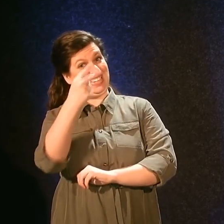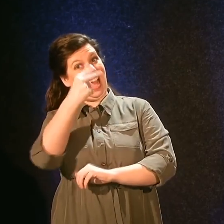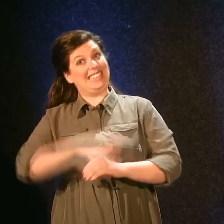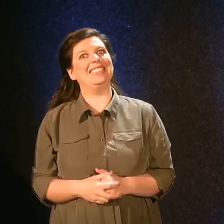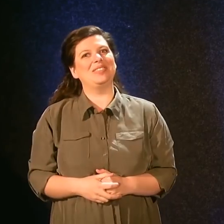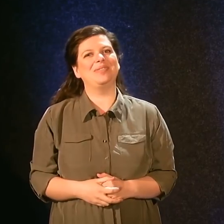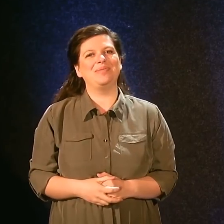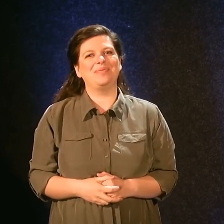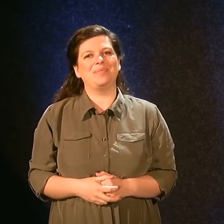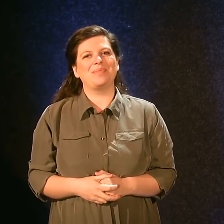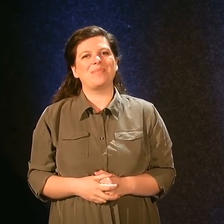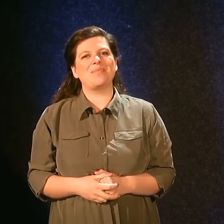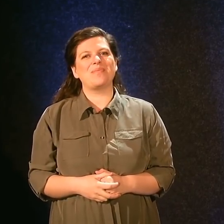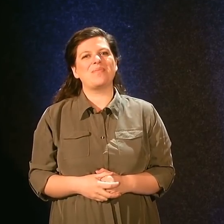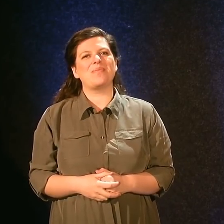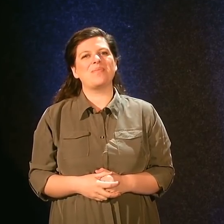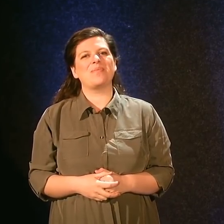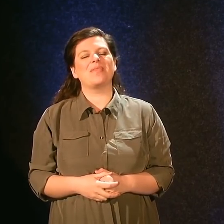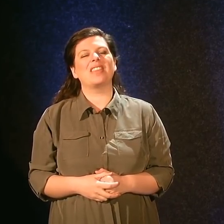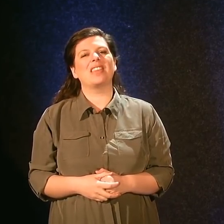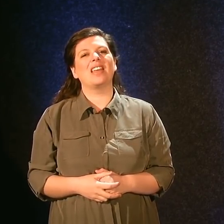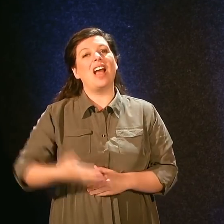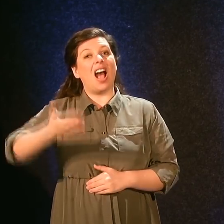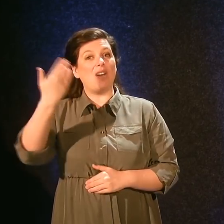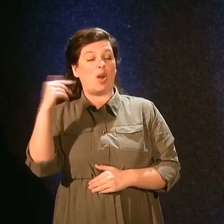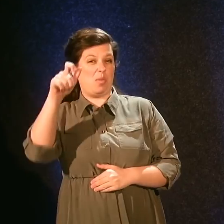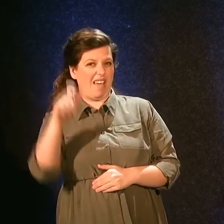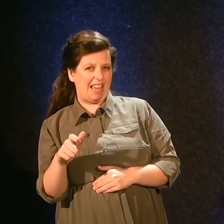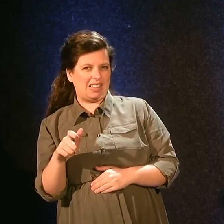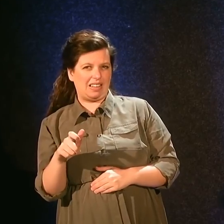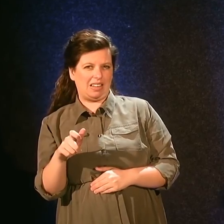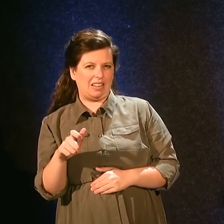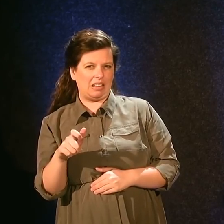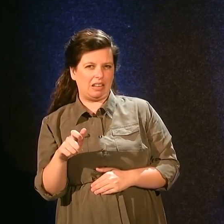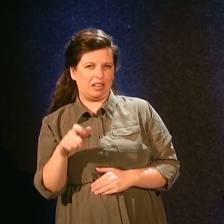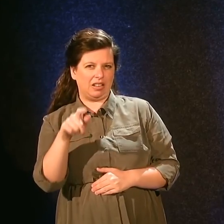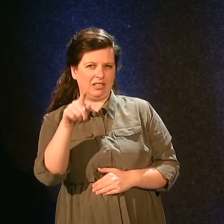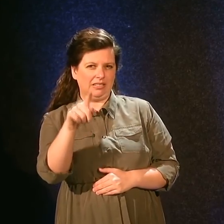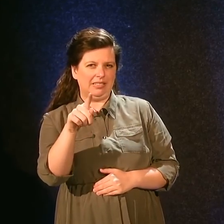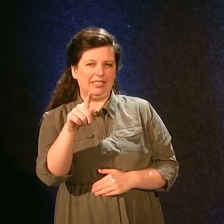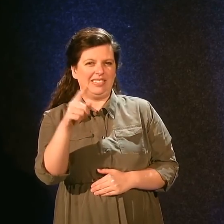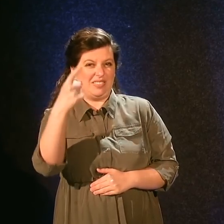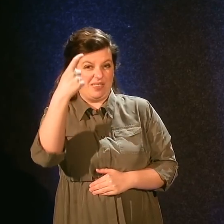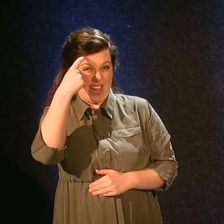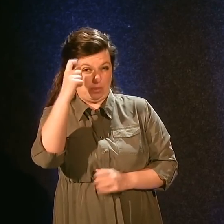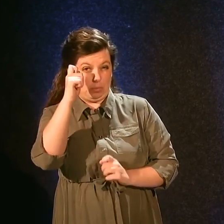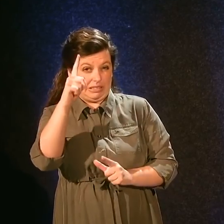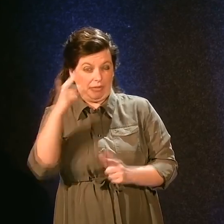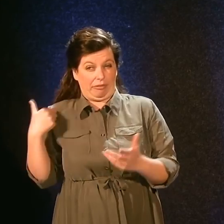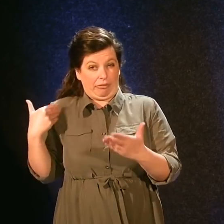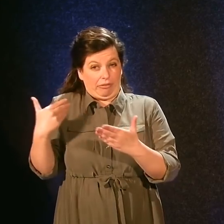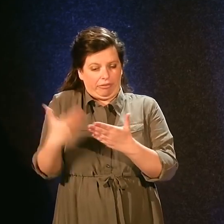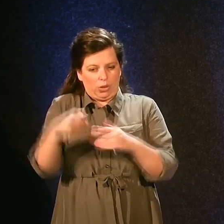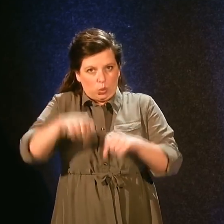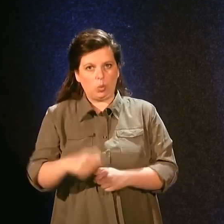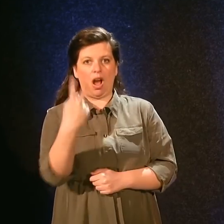Nou, het kan je afgelopen week niet ontgaan zijn. Dit is de week van anderhalve meter. We moeten anderhalve meter